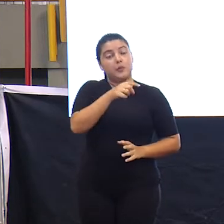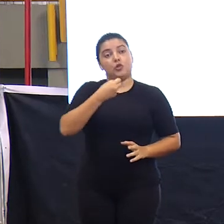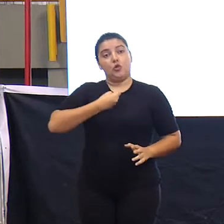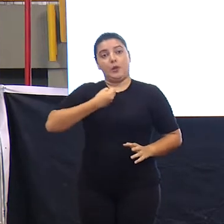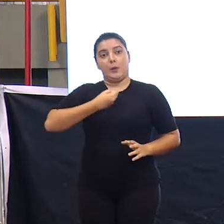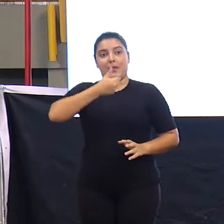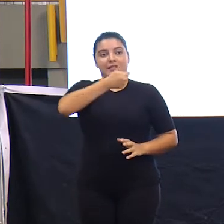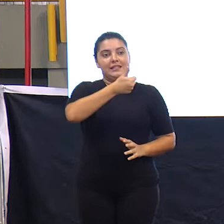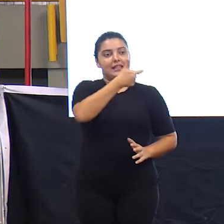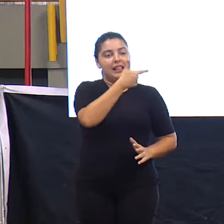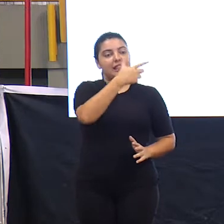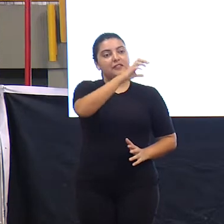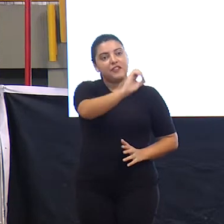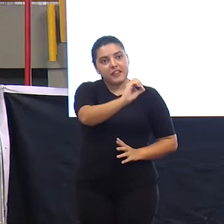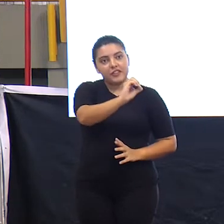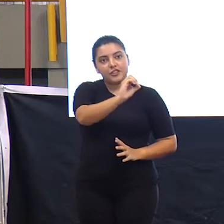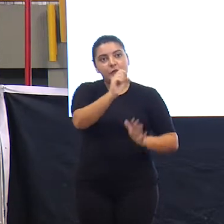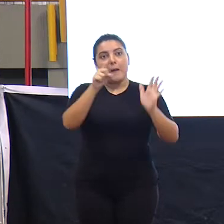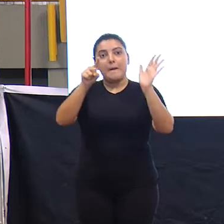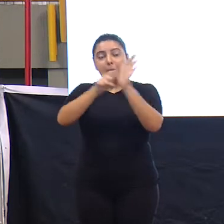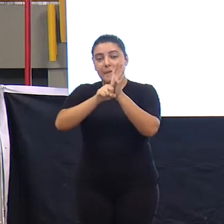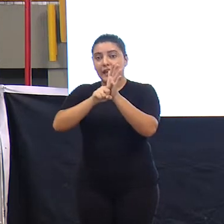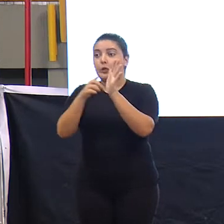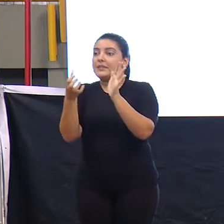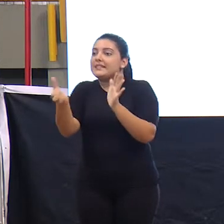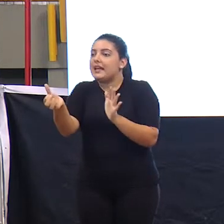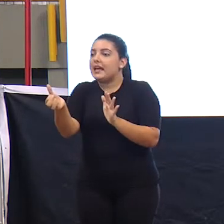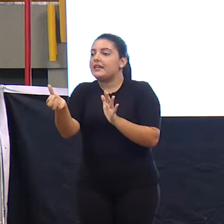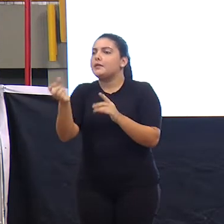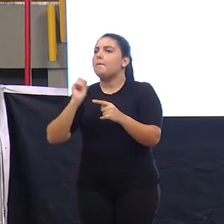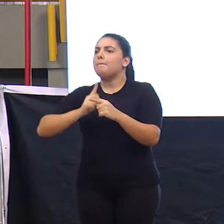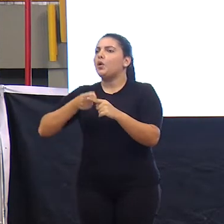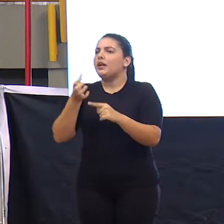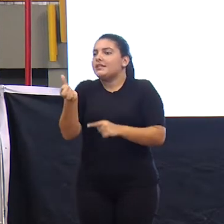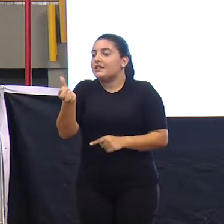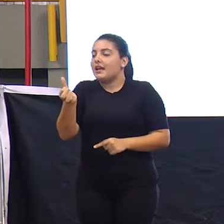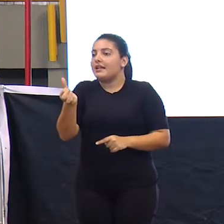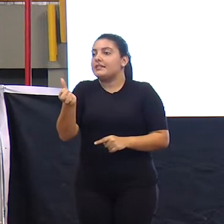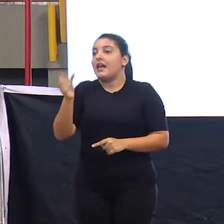5%. Então, por exemplo, naquela hora quando eu perguntei, se eu perguntar,